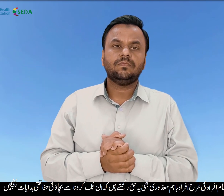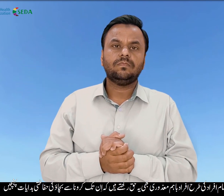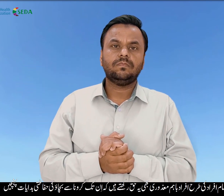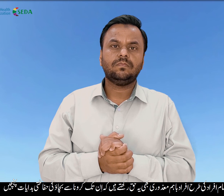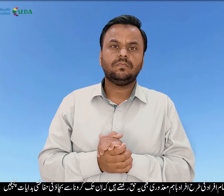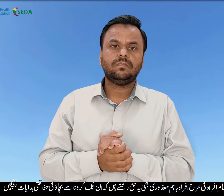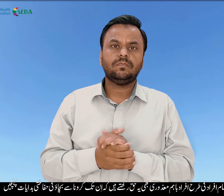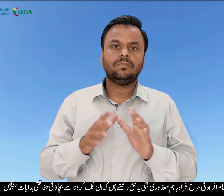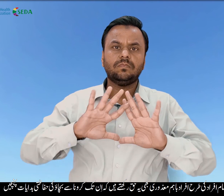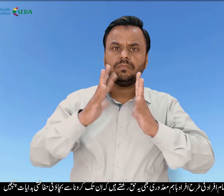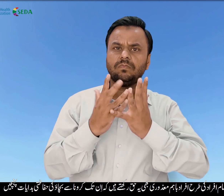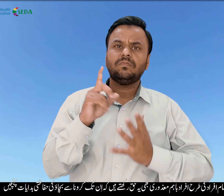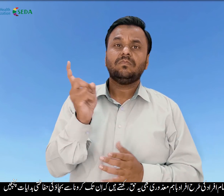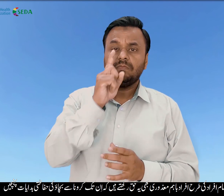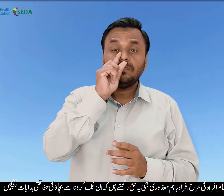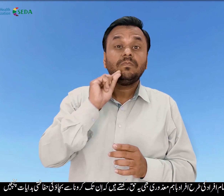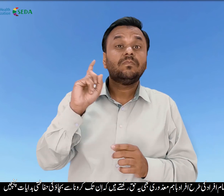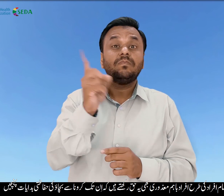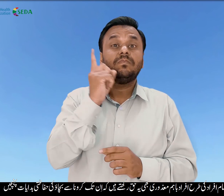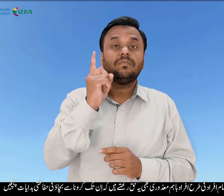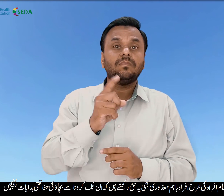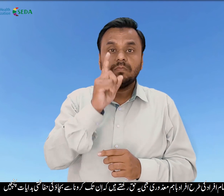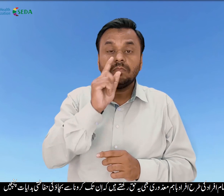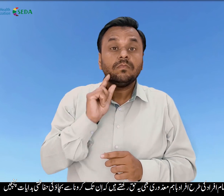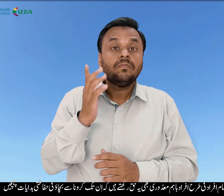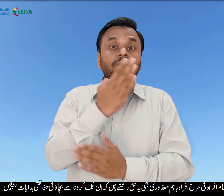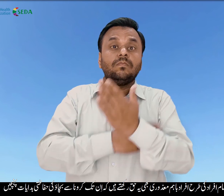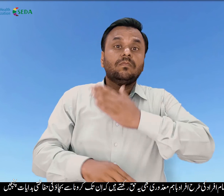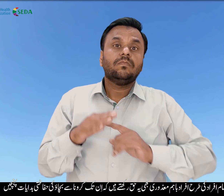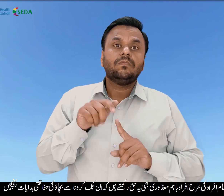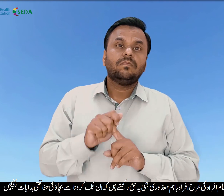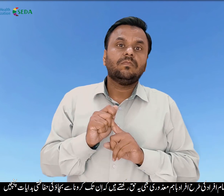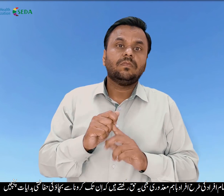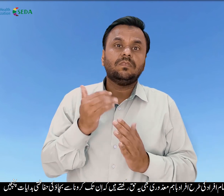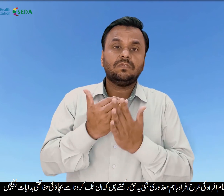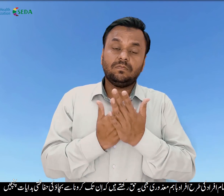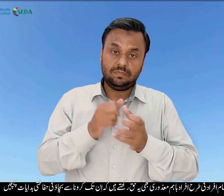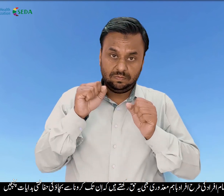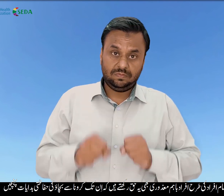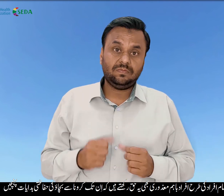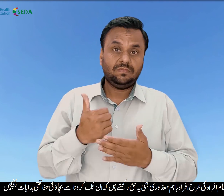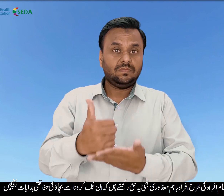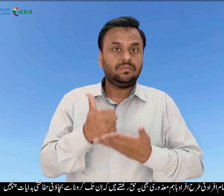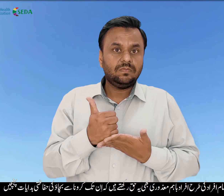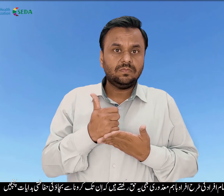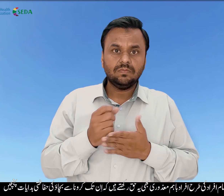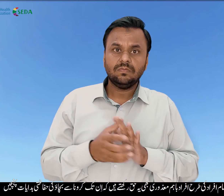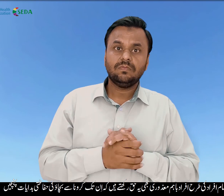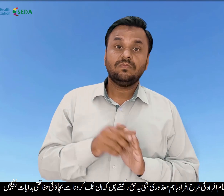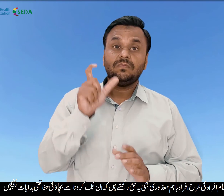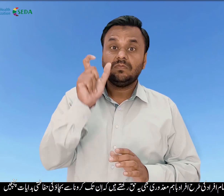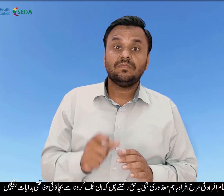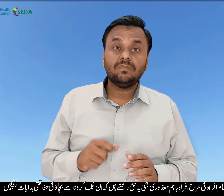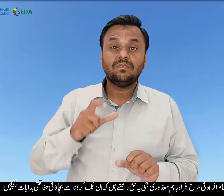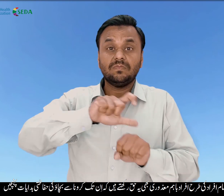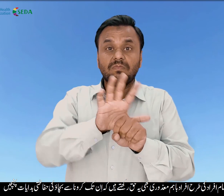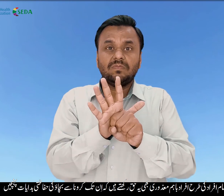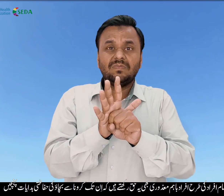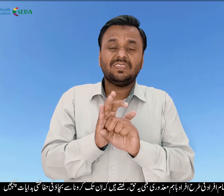تمام افراد کی طرح افراد باہم معذوری بھی یہ حق رکھتے ہیں کہ ان تک کورونا سے بچاؤ کی